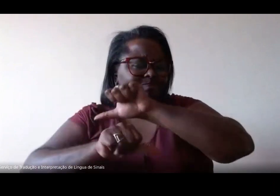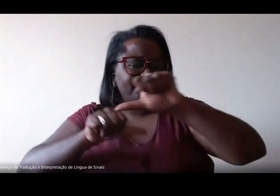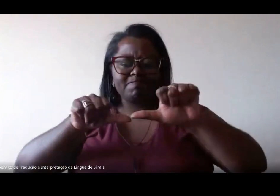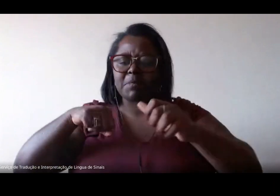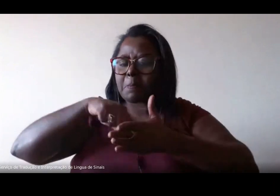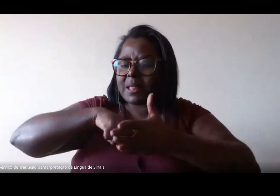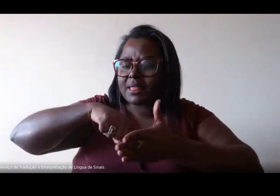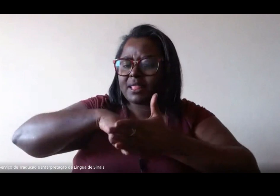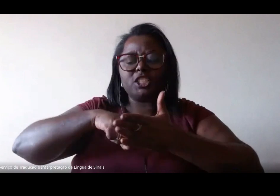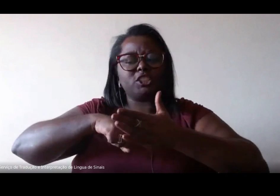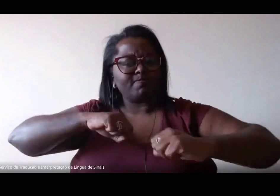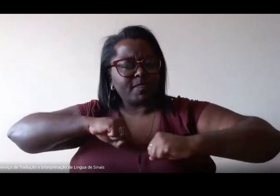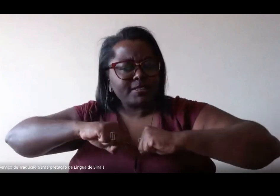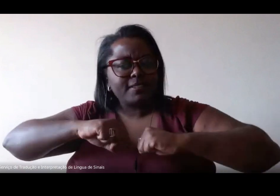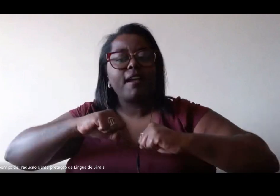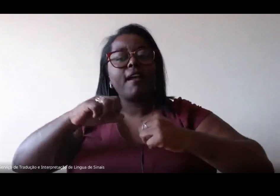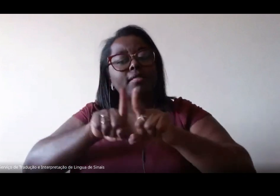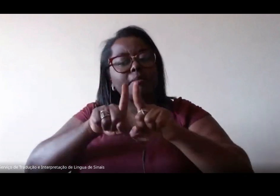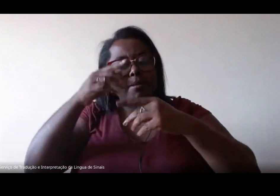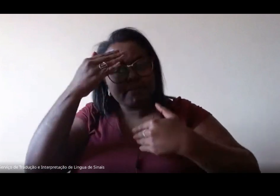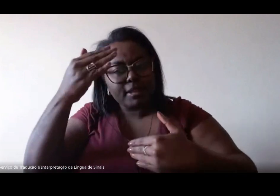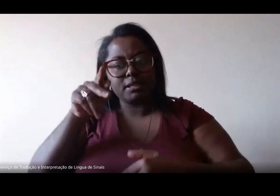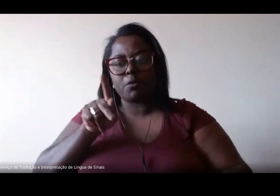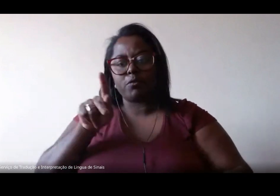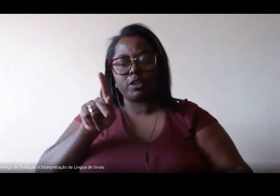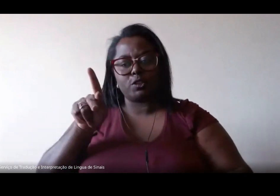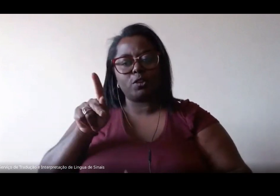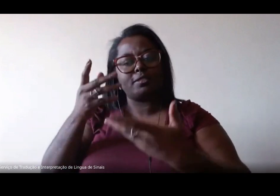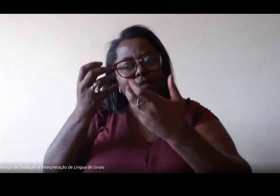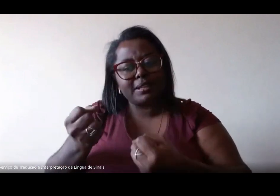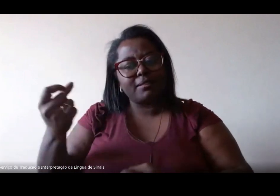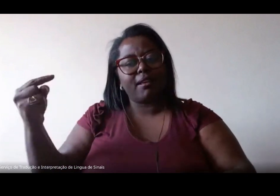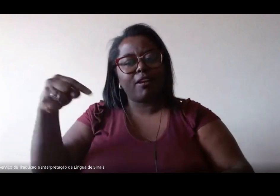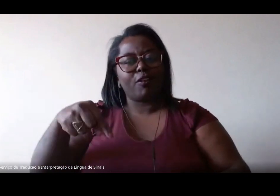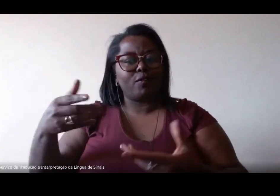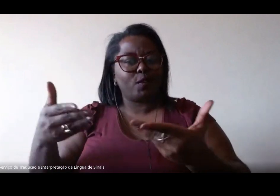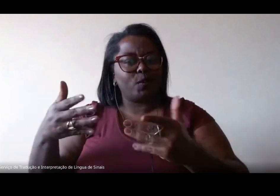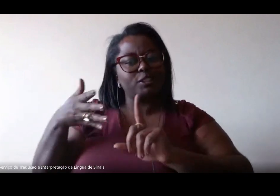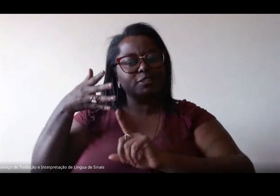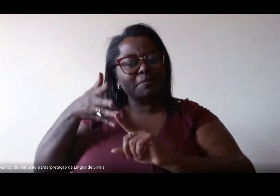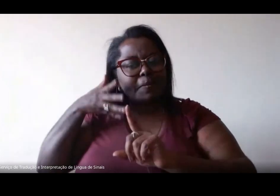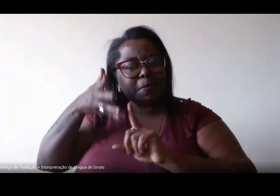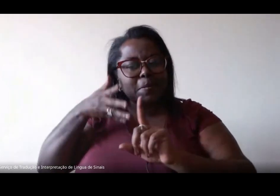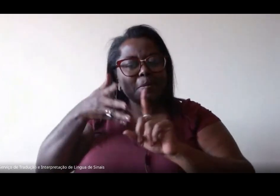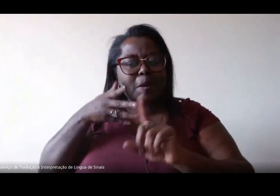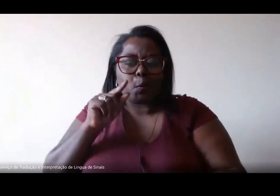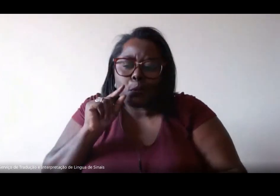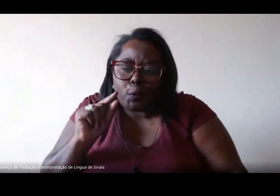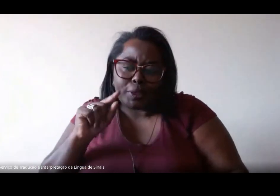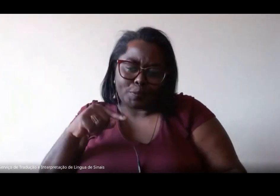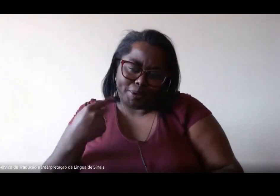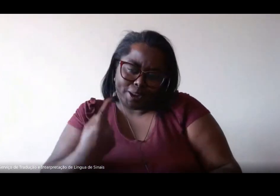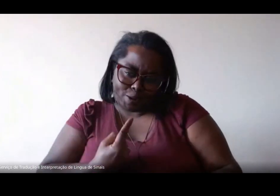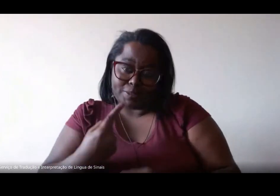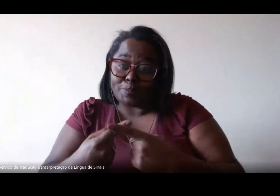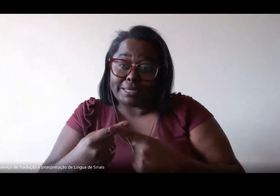e resistente. E agradecer às professoras que vieram falar hoje aqui um pouquinho para a gente. Um pouquinho, porque se